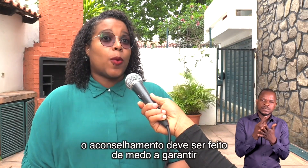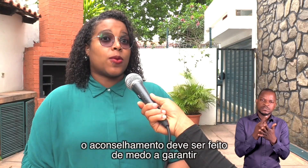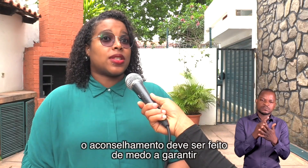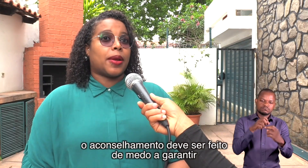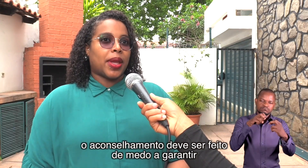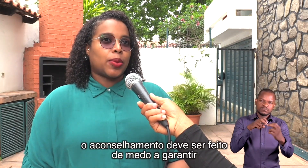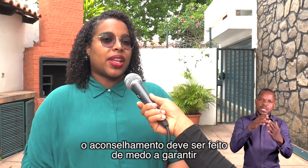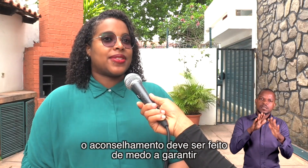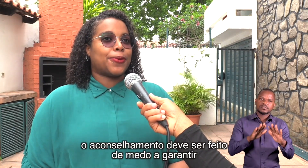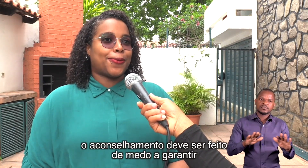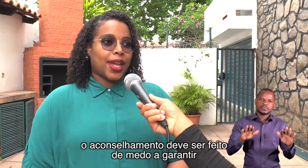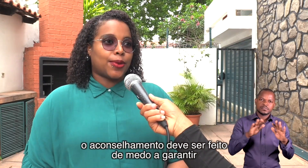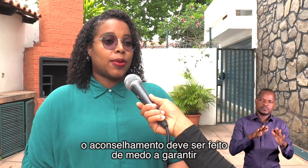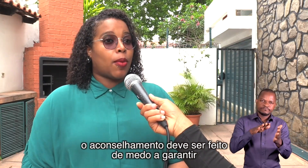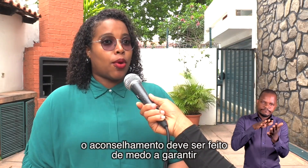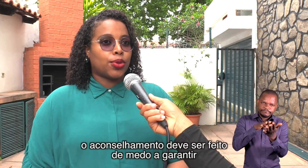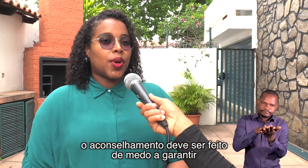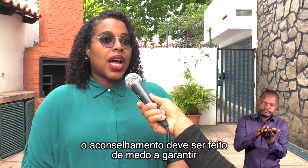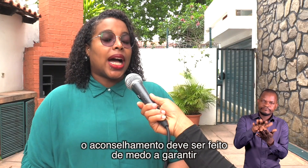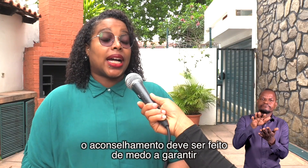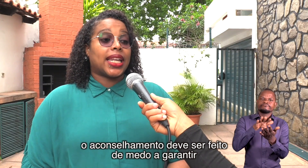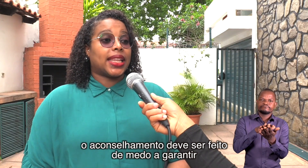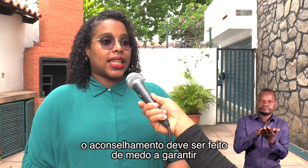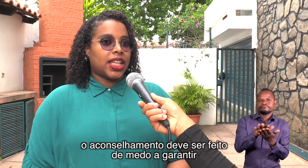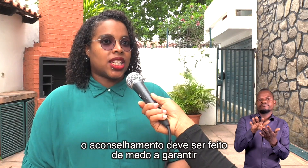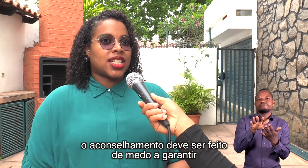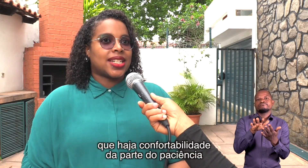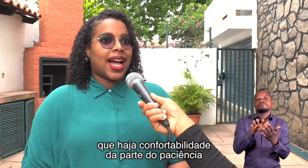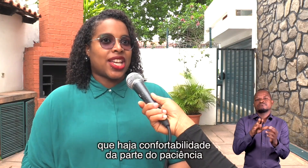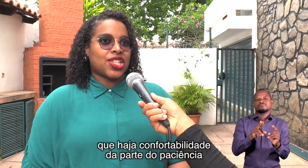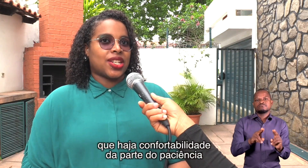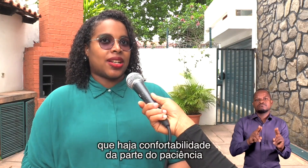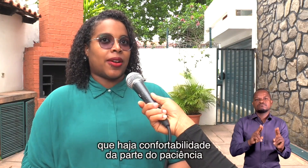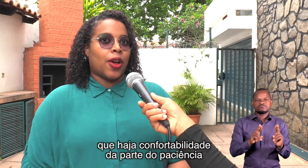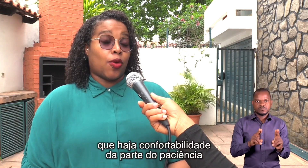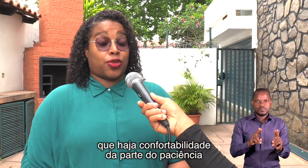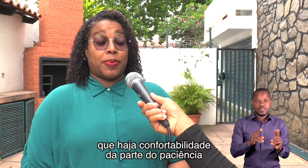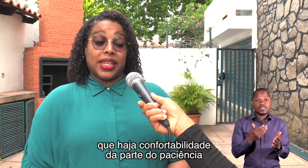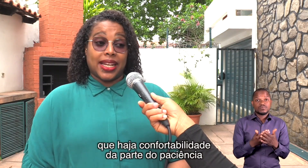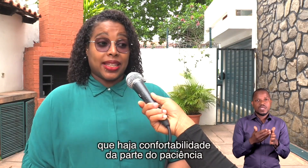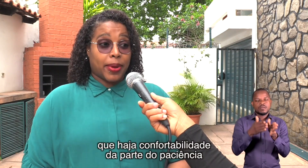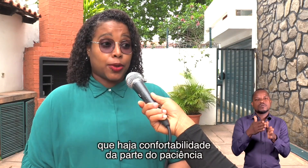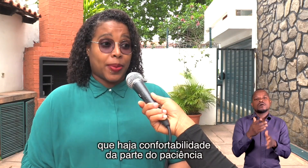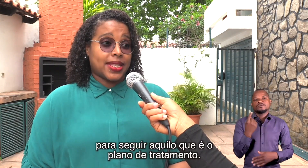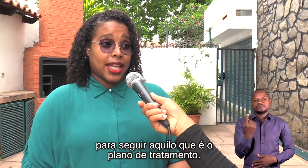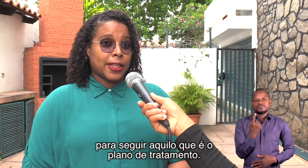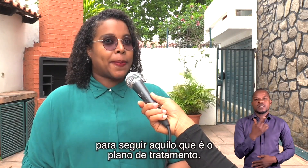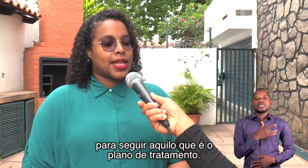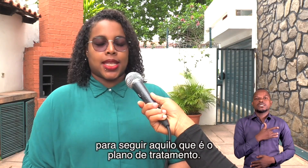o aconselhamento deve ser feito de modo a garantir que haja confortabilidade da parte do paciente para seguir